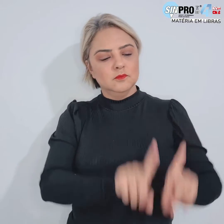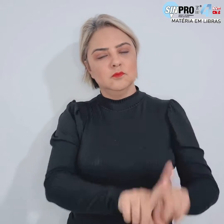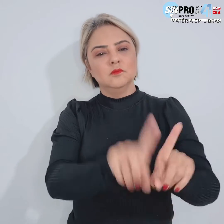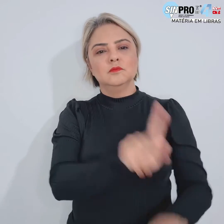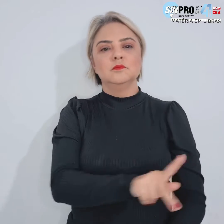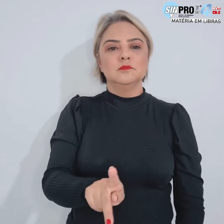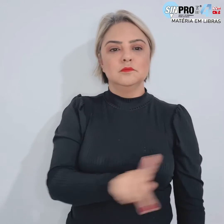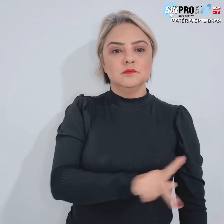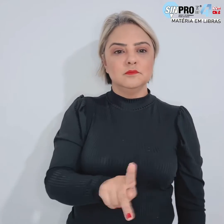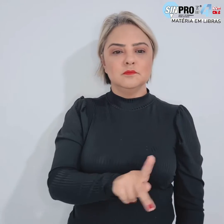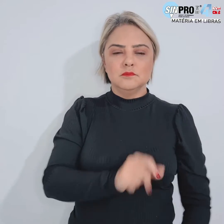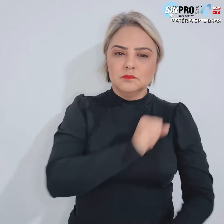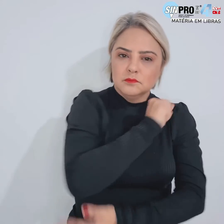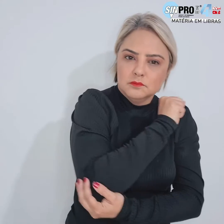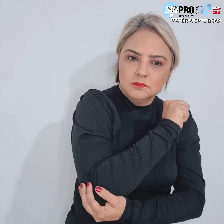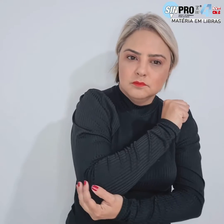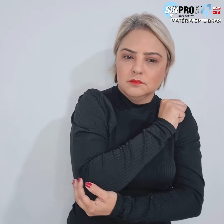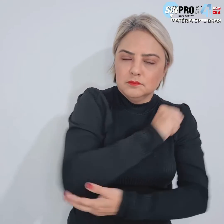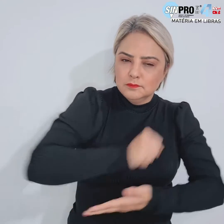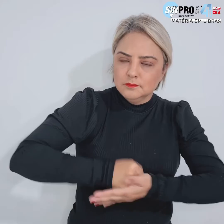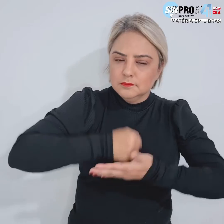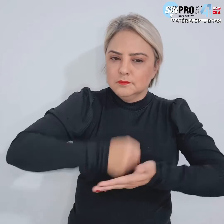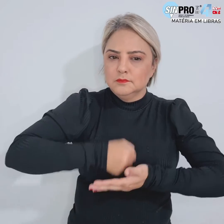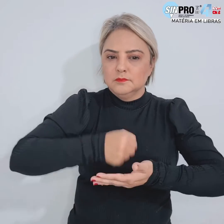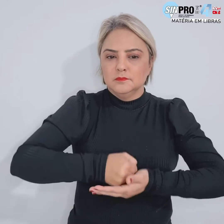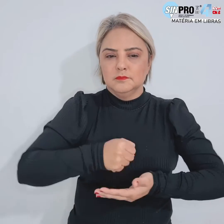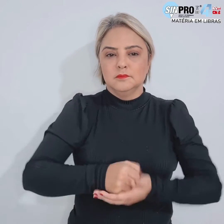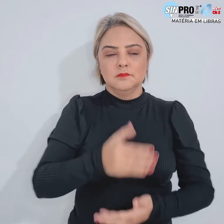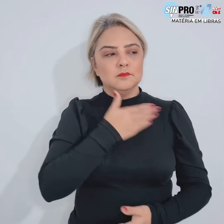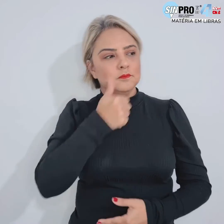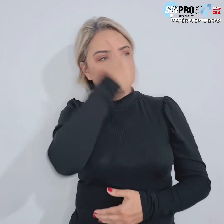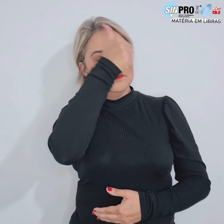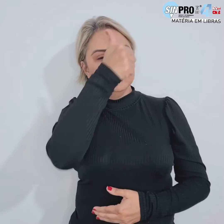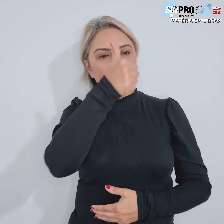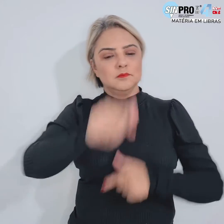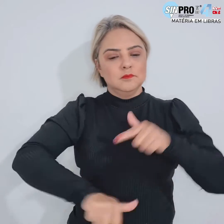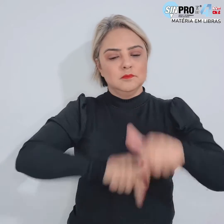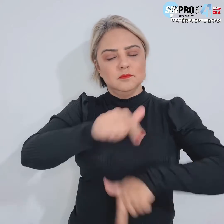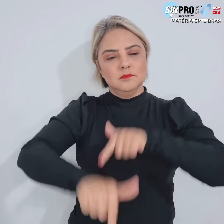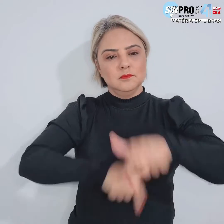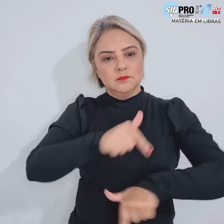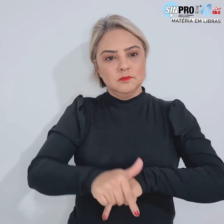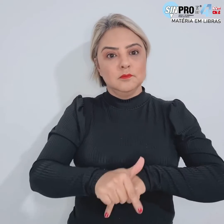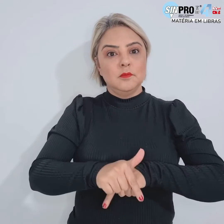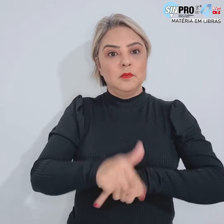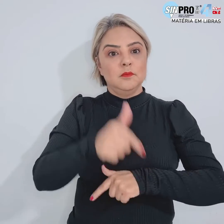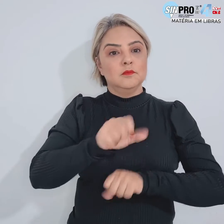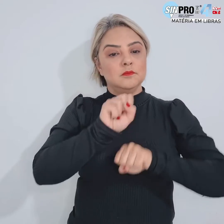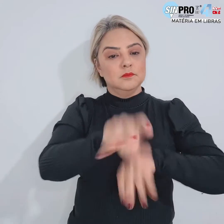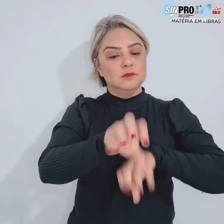na resistência e na luta por melhores condições de trabalho e por uma educação de